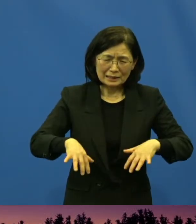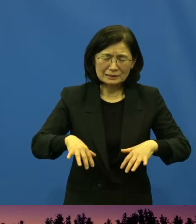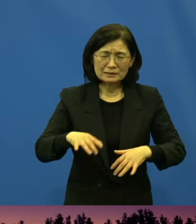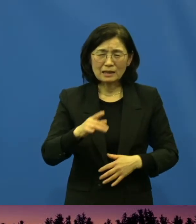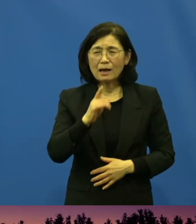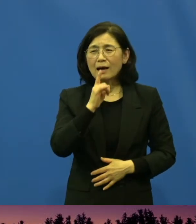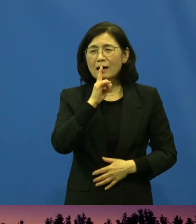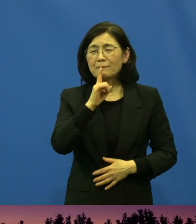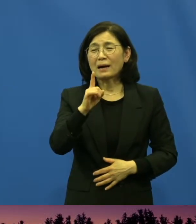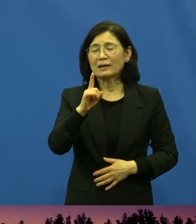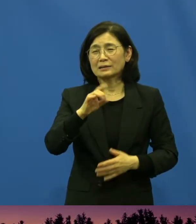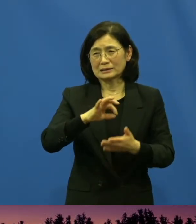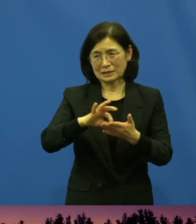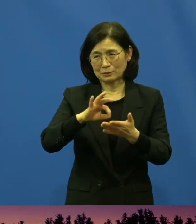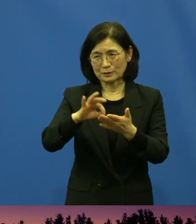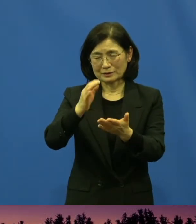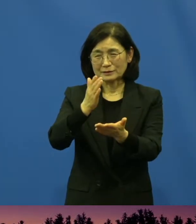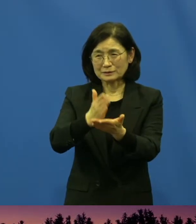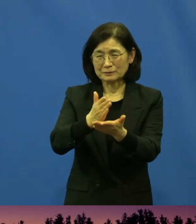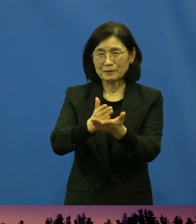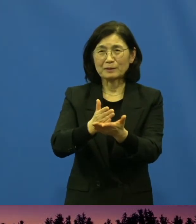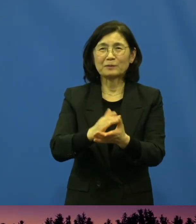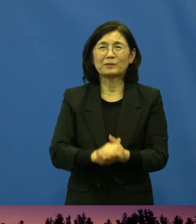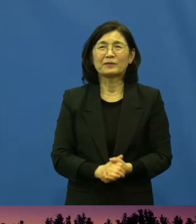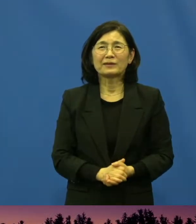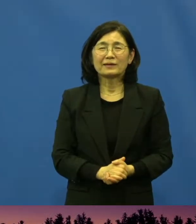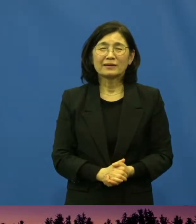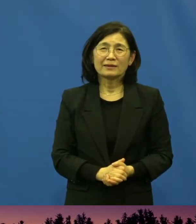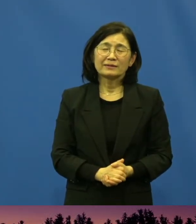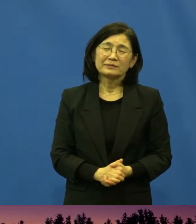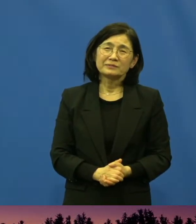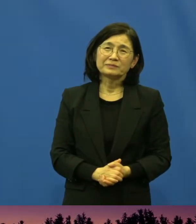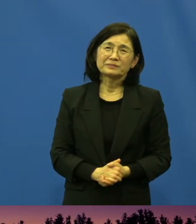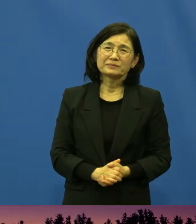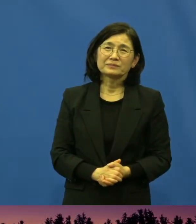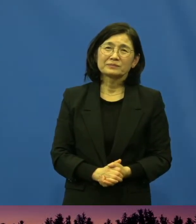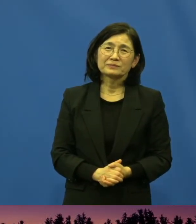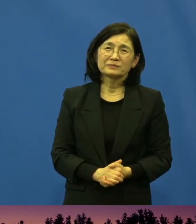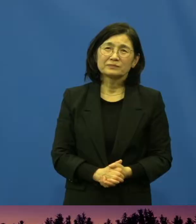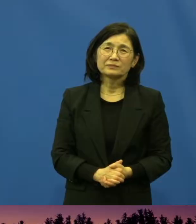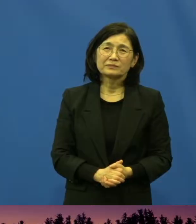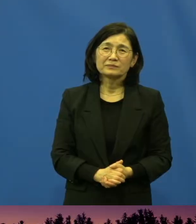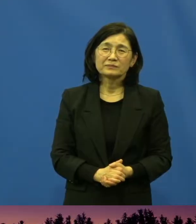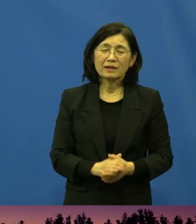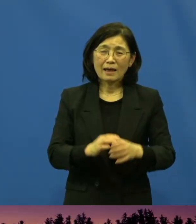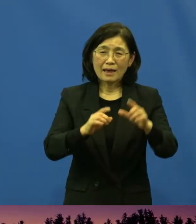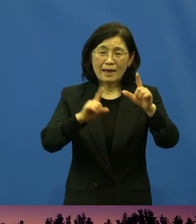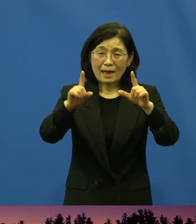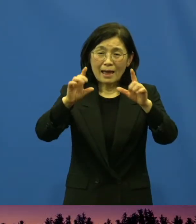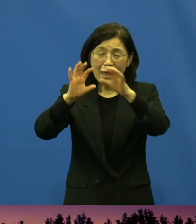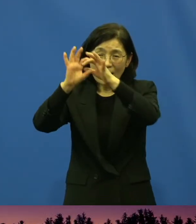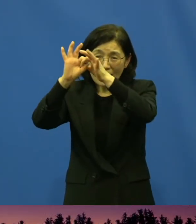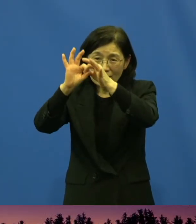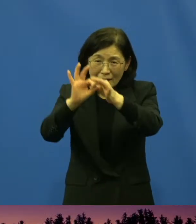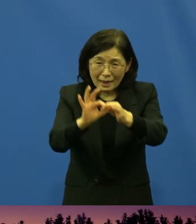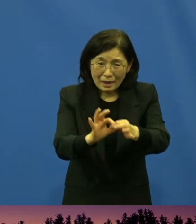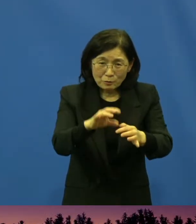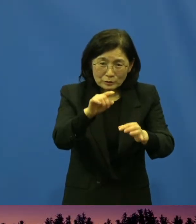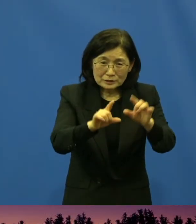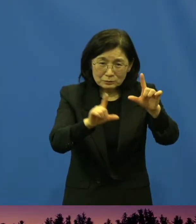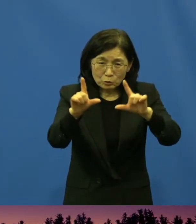그러나 여러분, 그 말씀 속에는 주님이 그 모습을 이해하기도 했지만 그 모습으로 계속되어 있기를 원치 않는